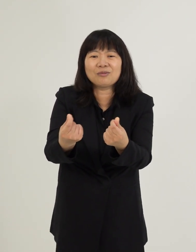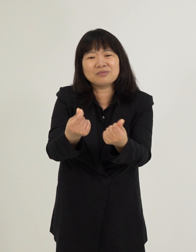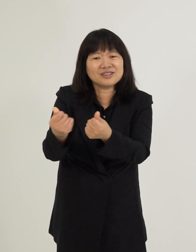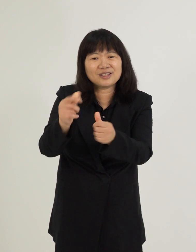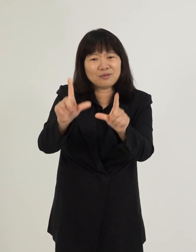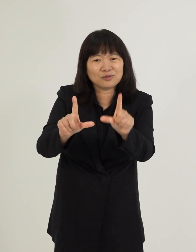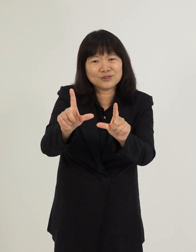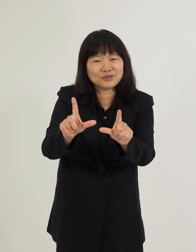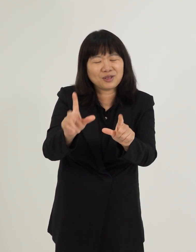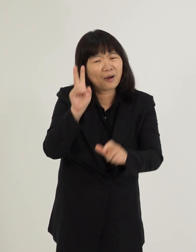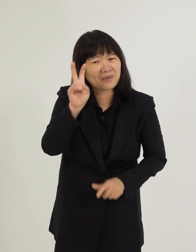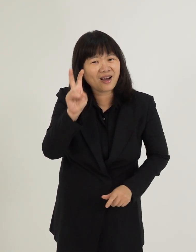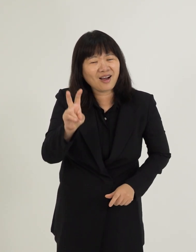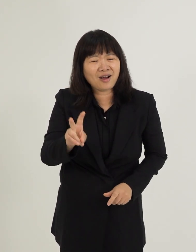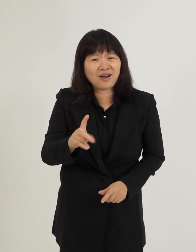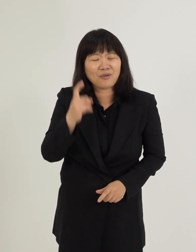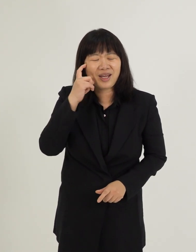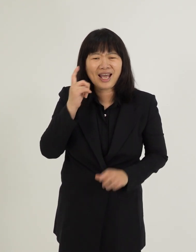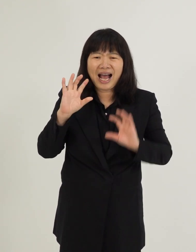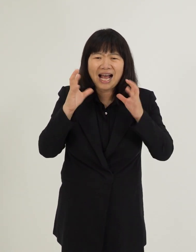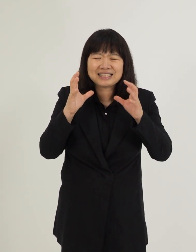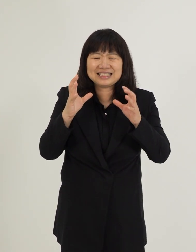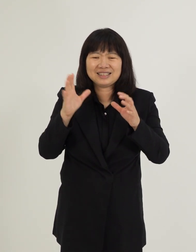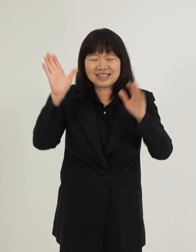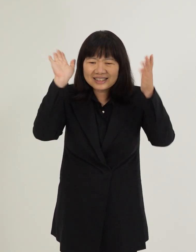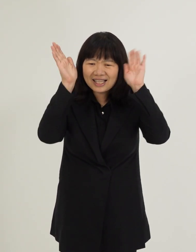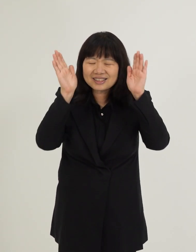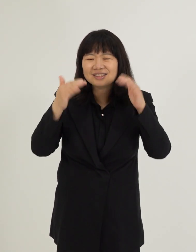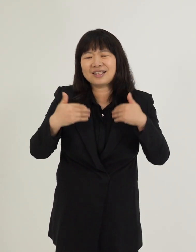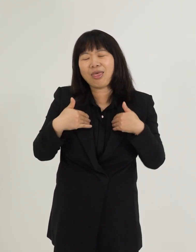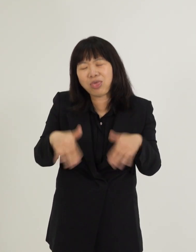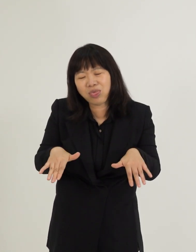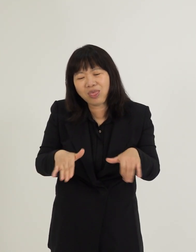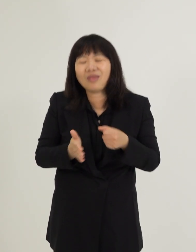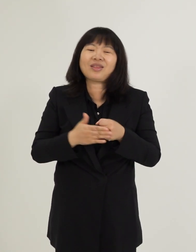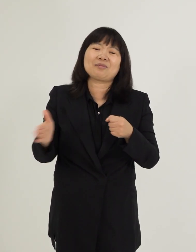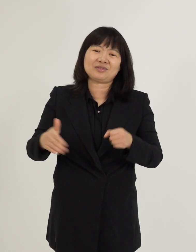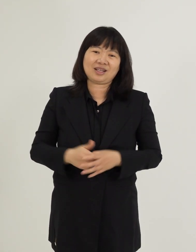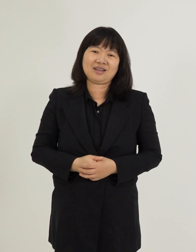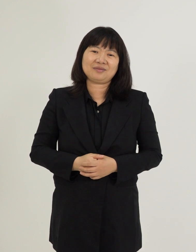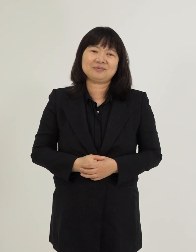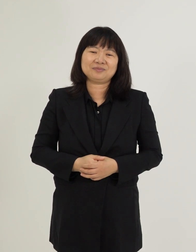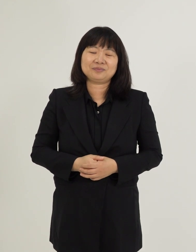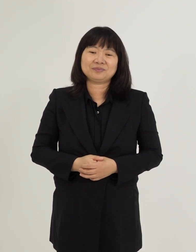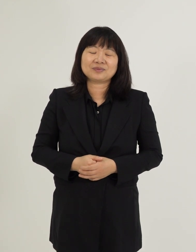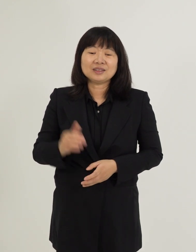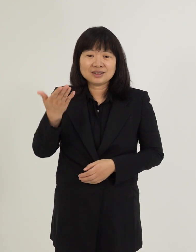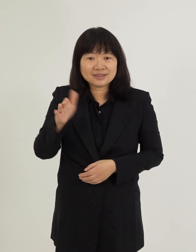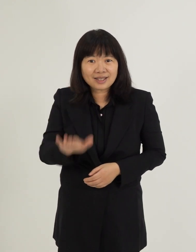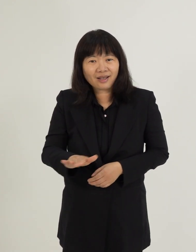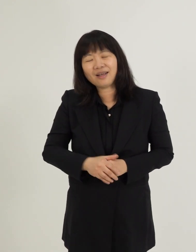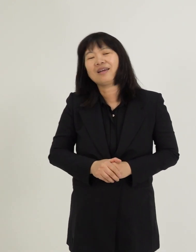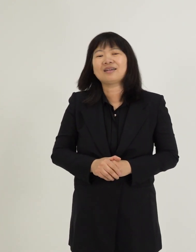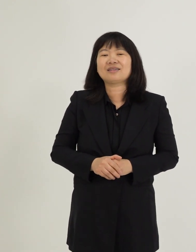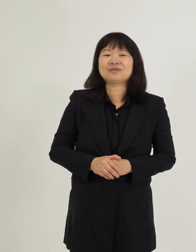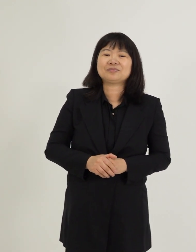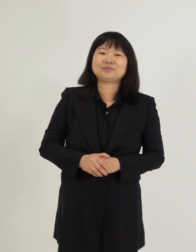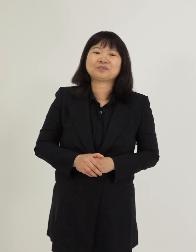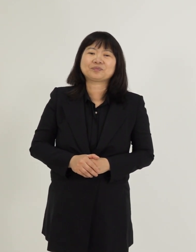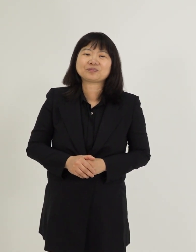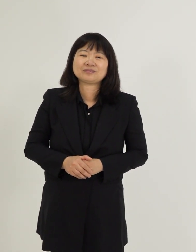걸어간다고 생각을 해보세요. 근데 여기서 끝났으면 또 그나마 또 다행일 텐데 사람들이 그냥